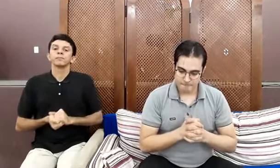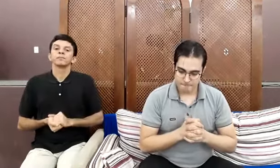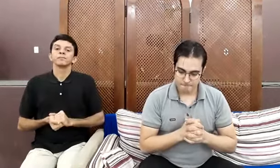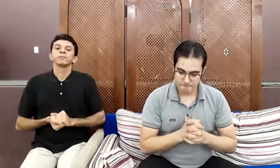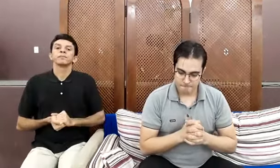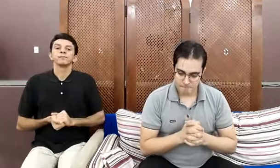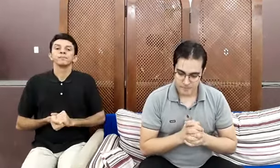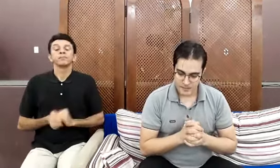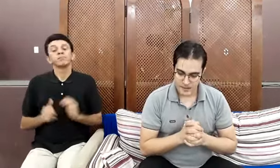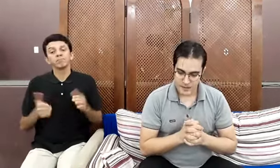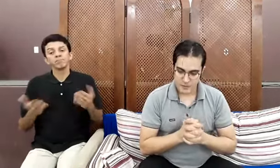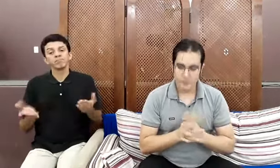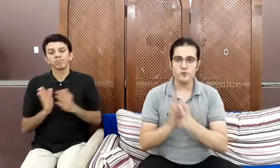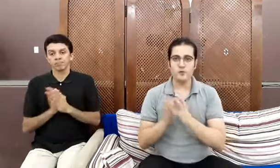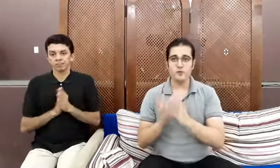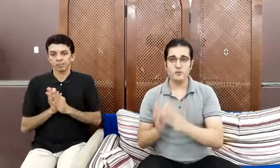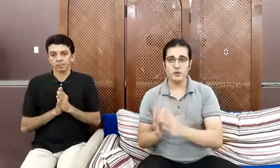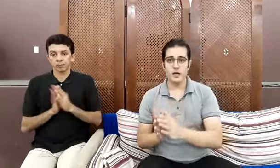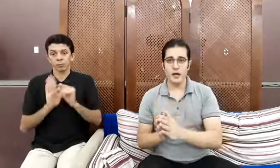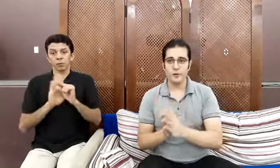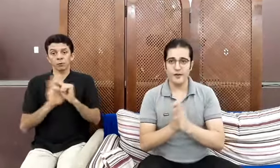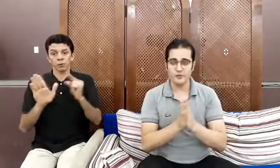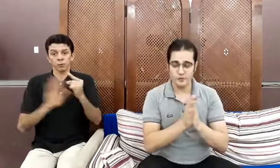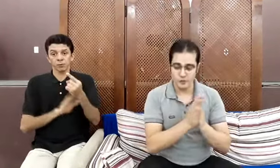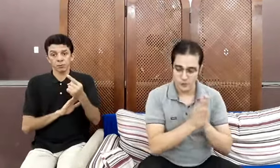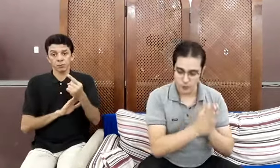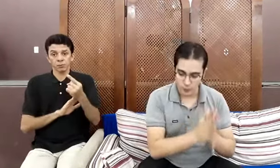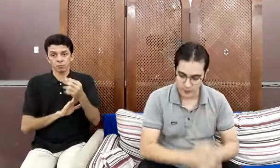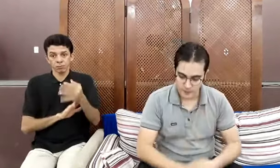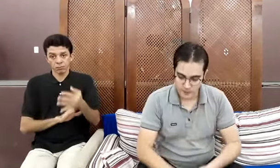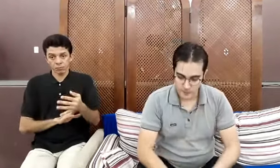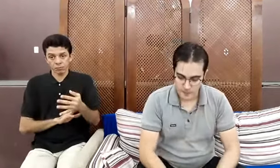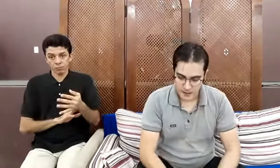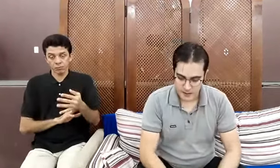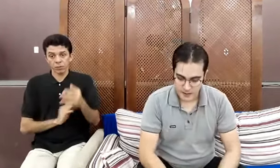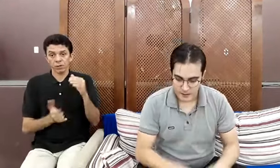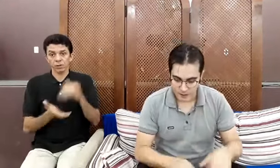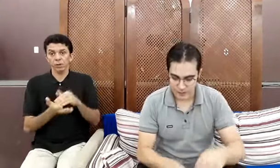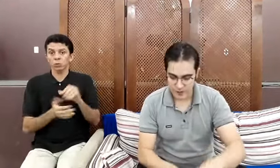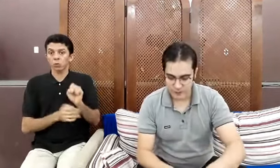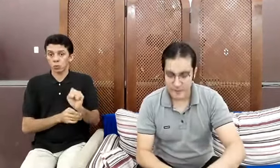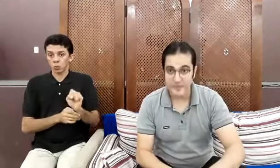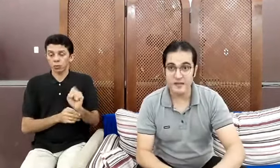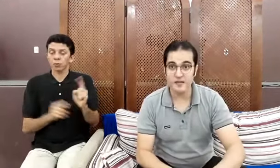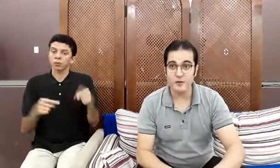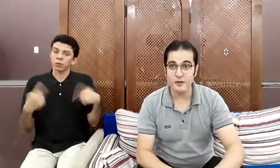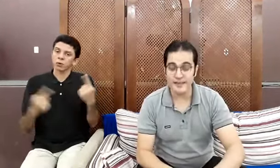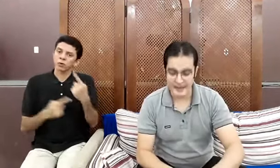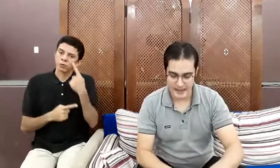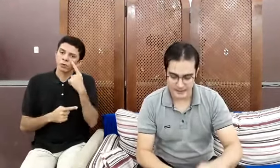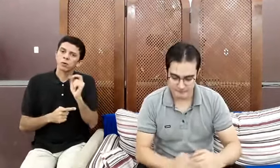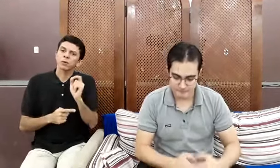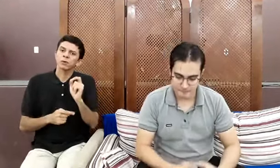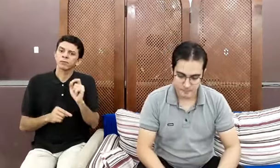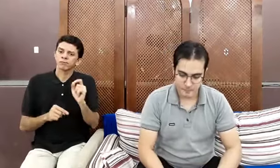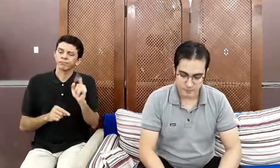do verso 1 ao verso 8, nós vemos a perseguição